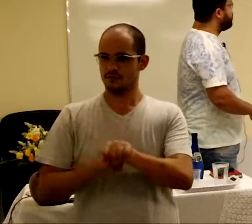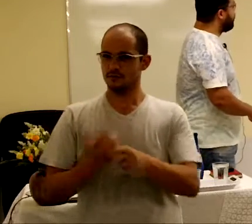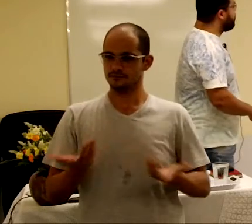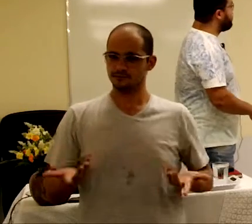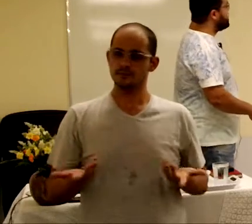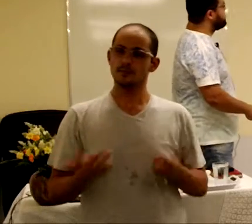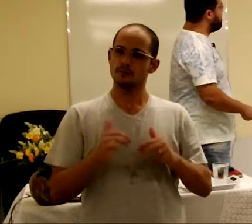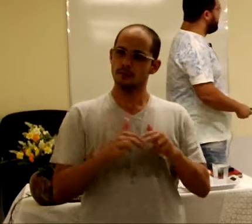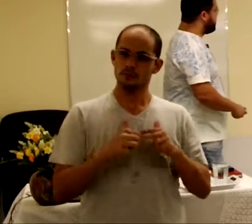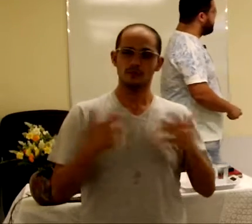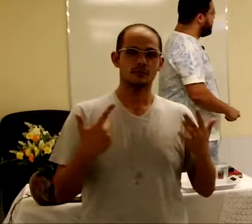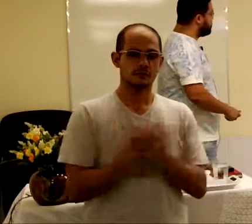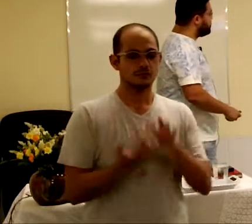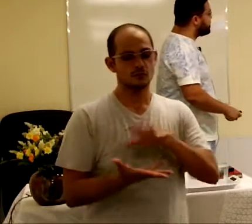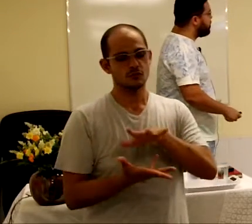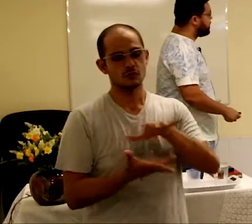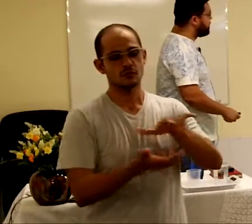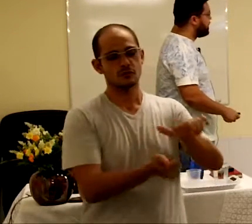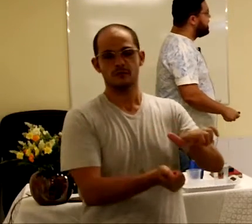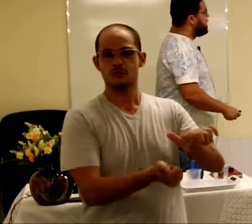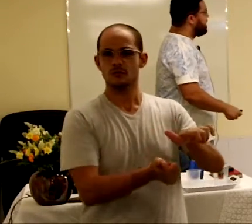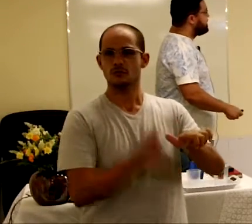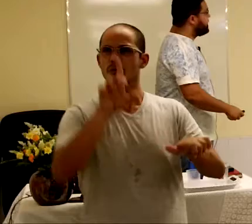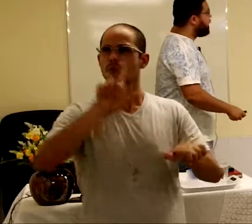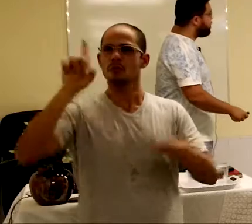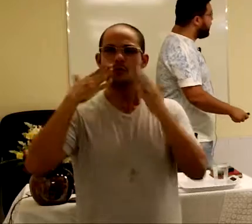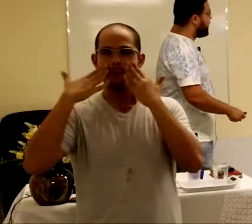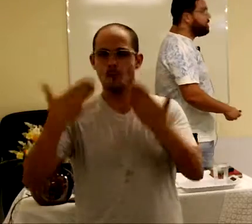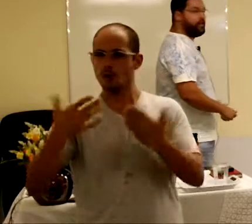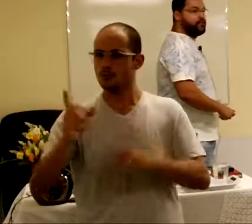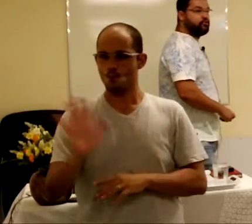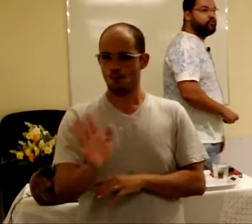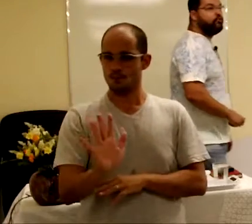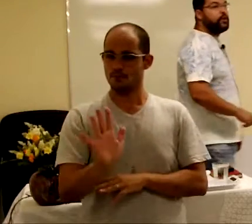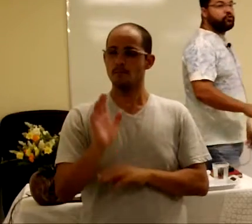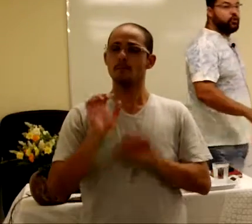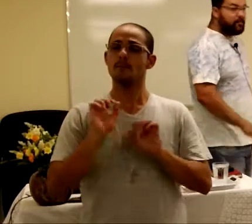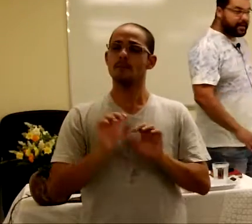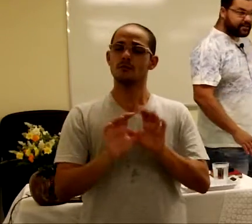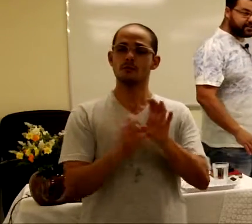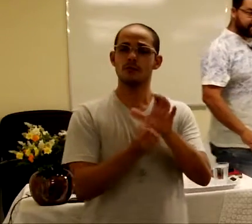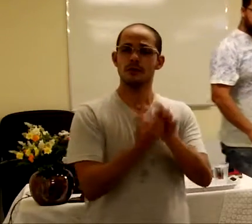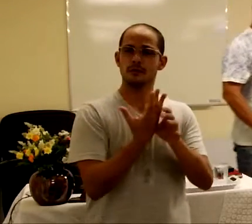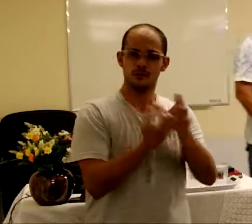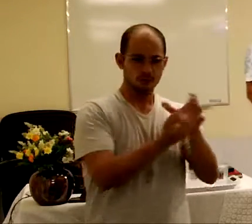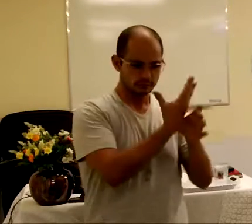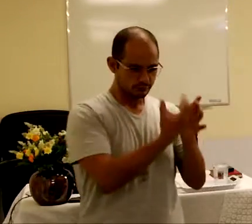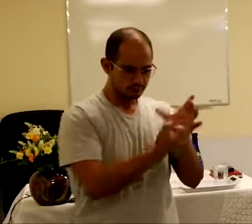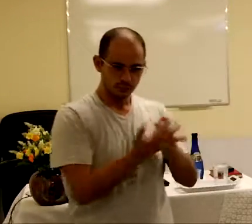tanto ocorre com o mecanismo do universo. Deus não se mostra, mas se revela pelas suas